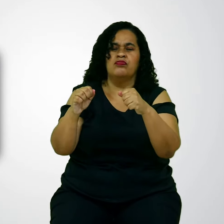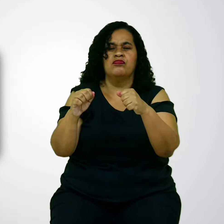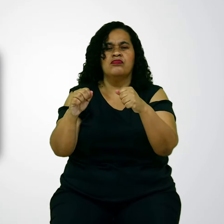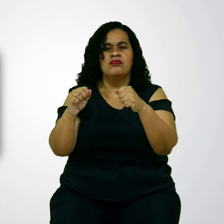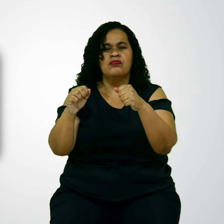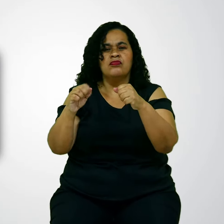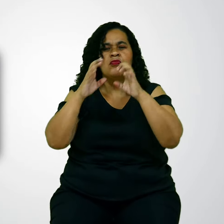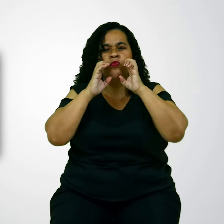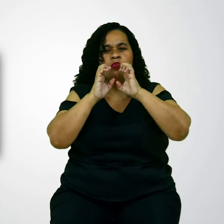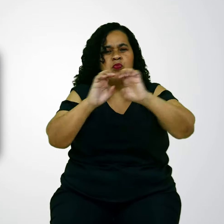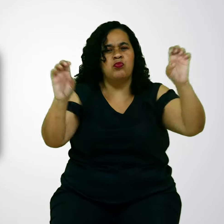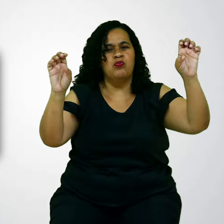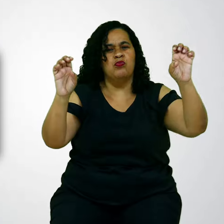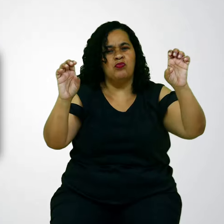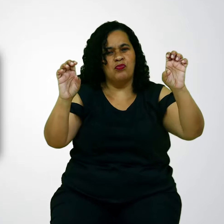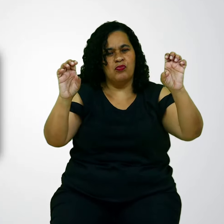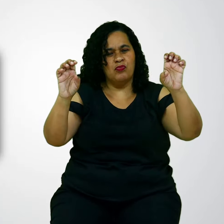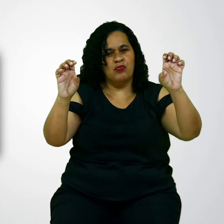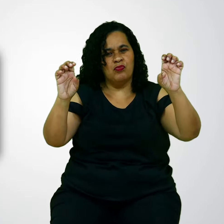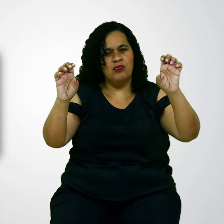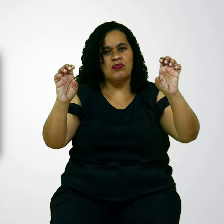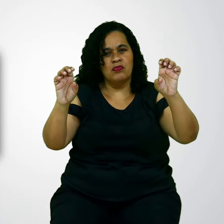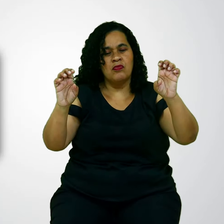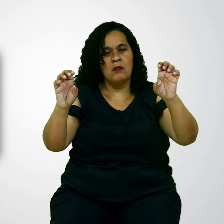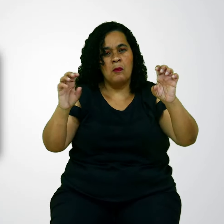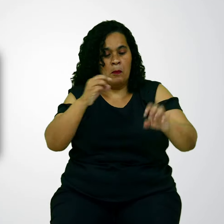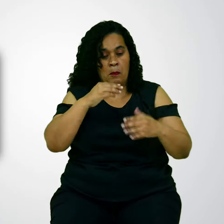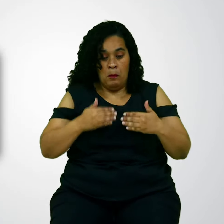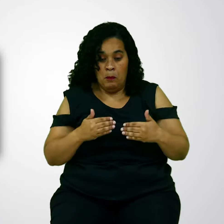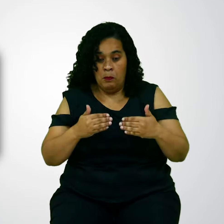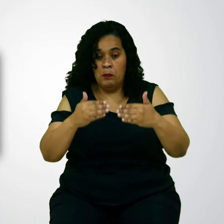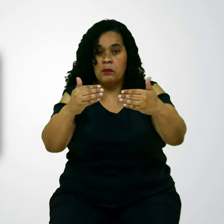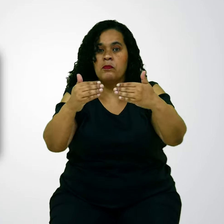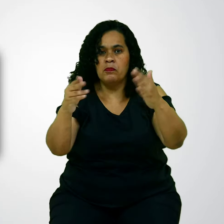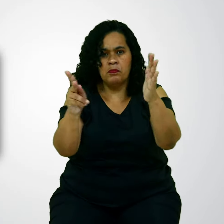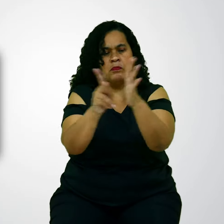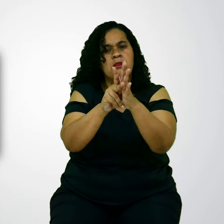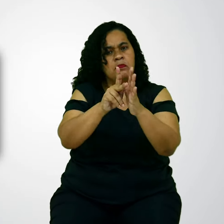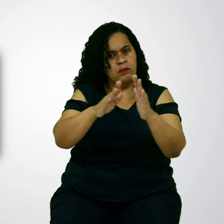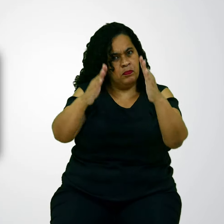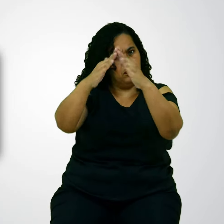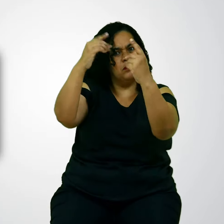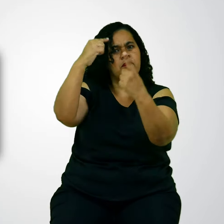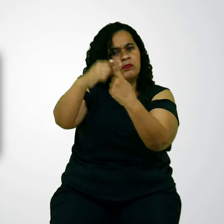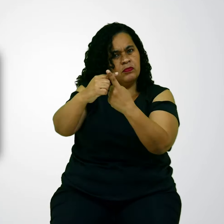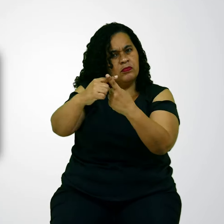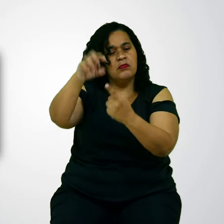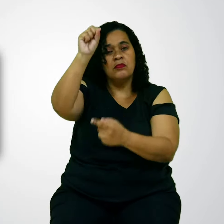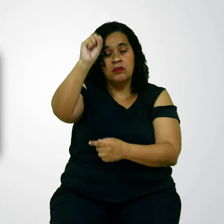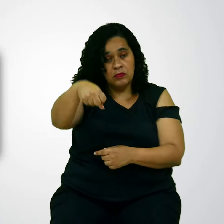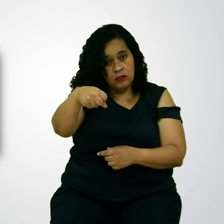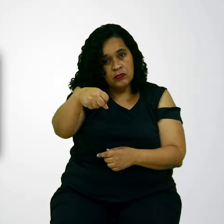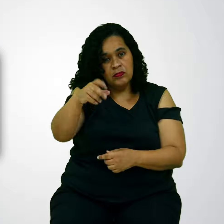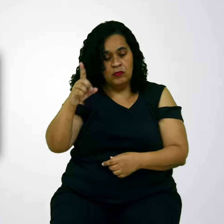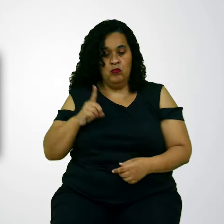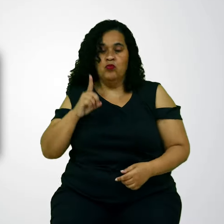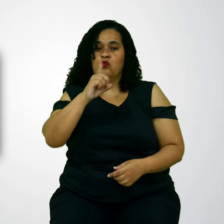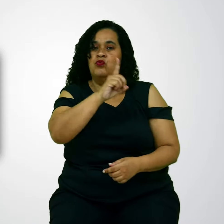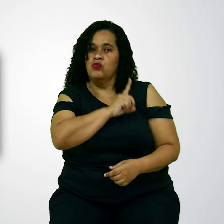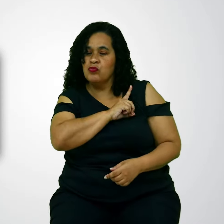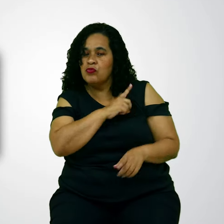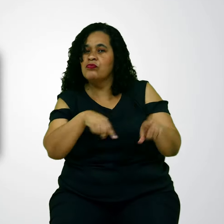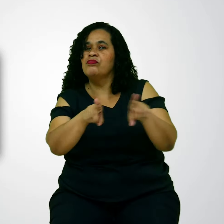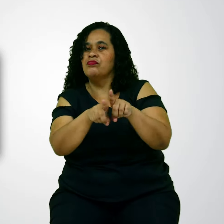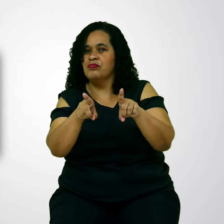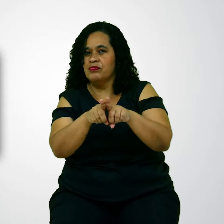ministério está dentro da igreja? Está, aí faz sentido. A diaconia está dentro da igreja? Sim, faz sentido. Por isso que, olha, Paulo vai falar